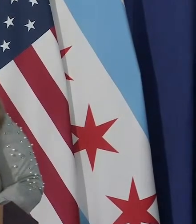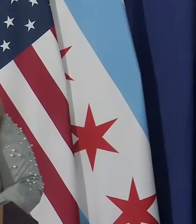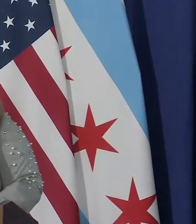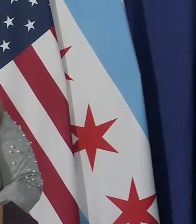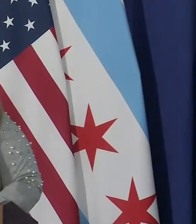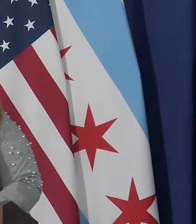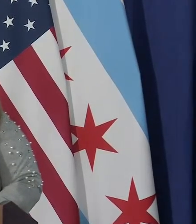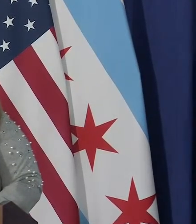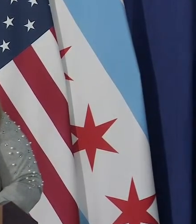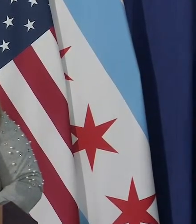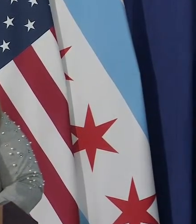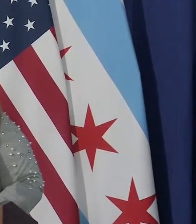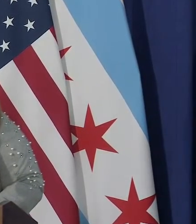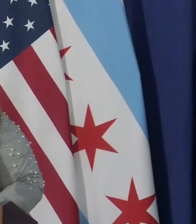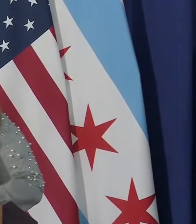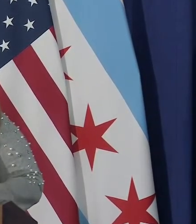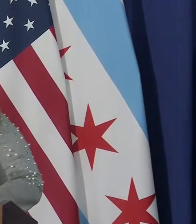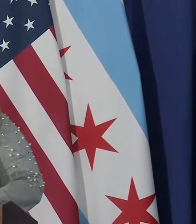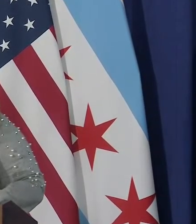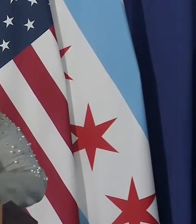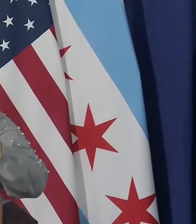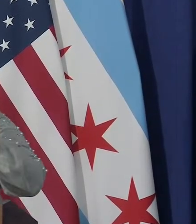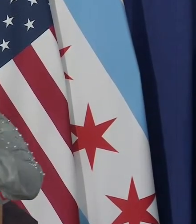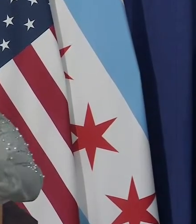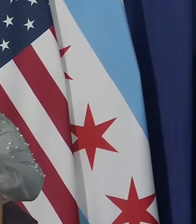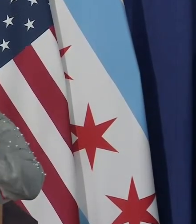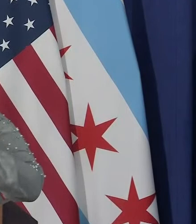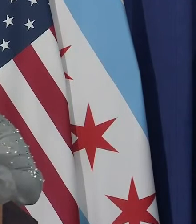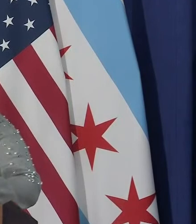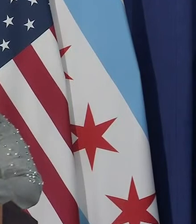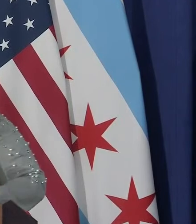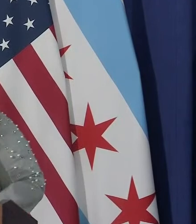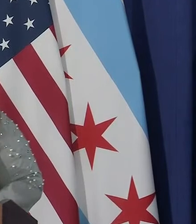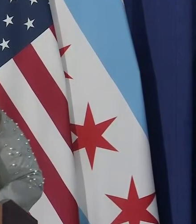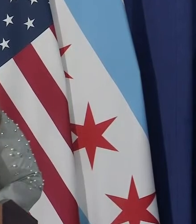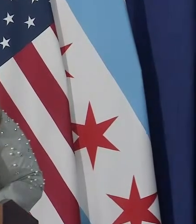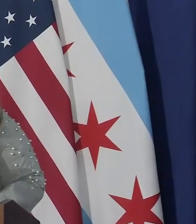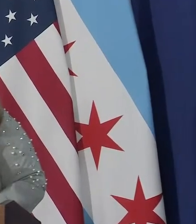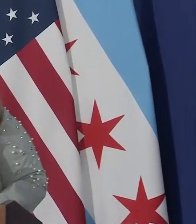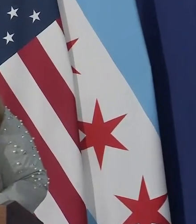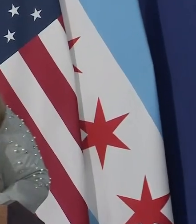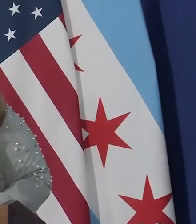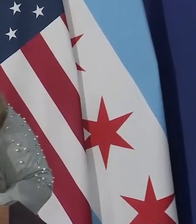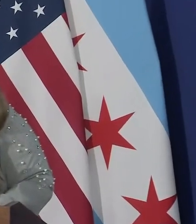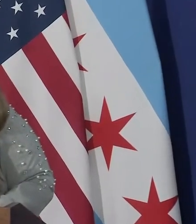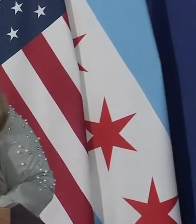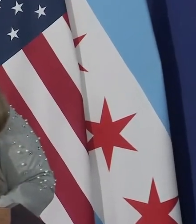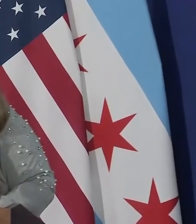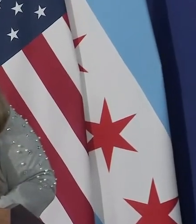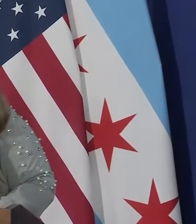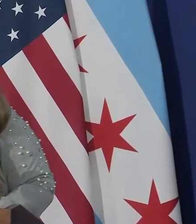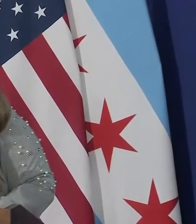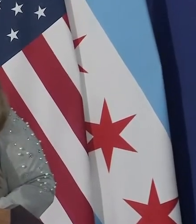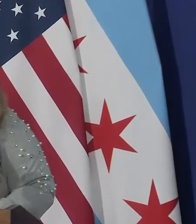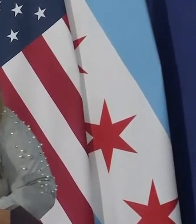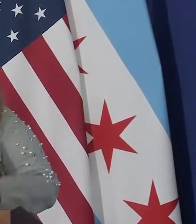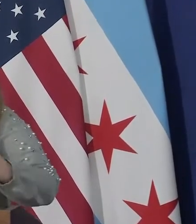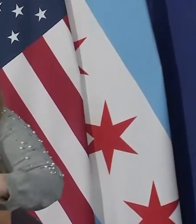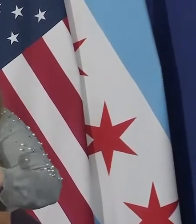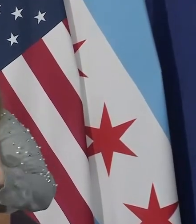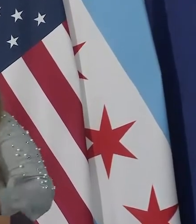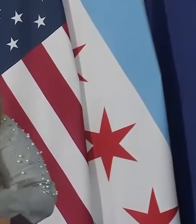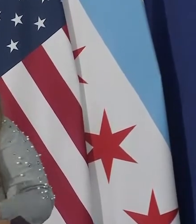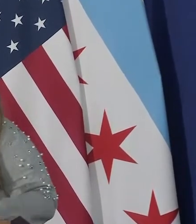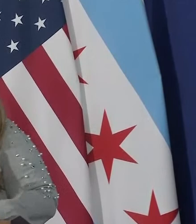coordinará la disponibilidad de las citas en tiempo real. desde sitios selectos en Chicago, como